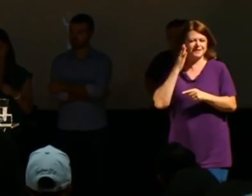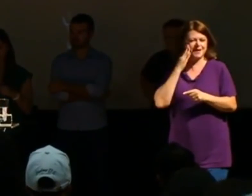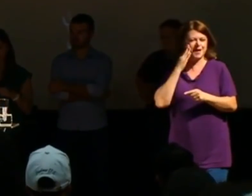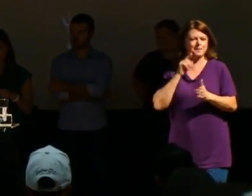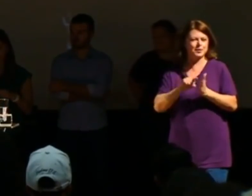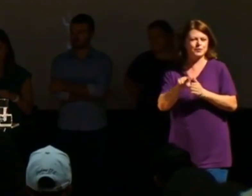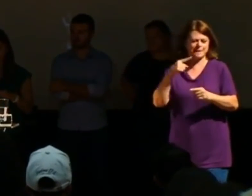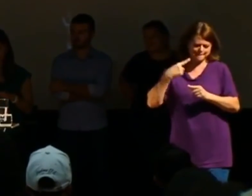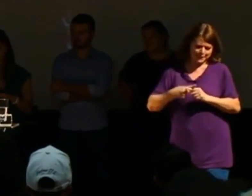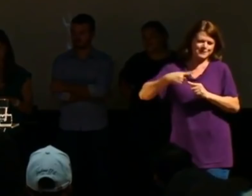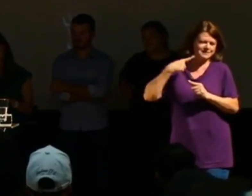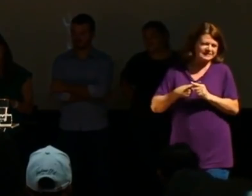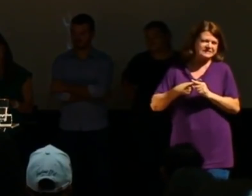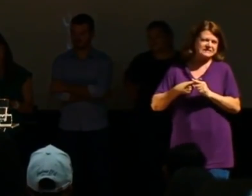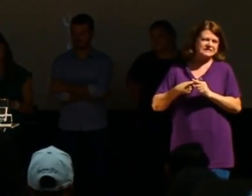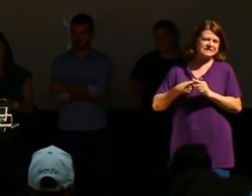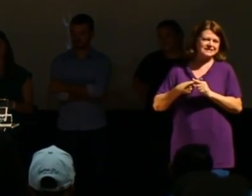que está dolorido demais.